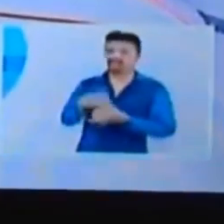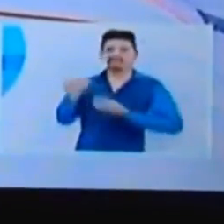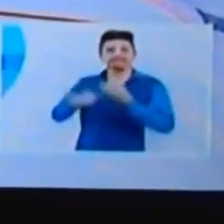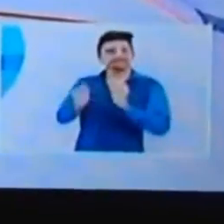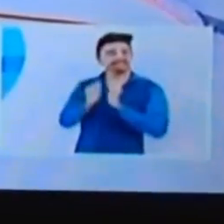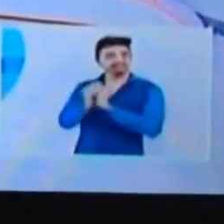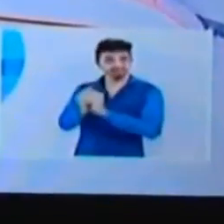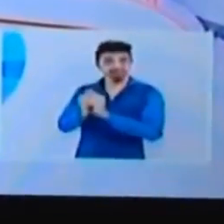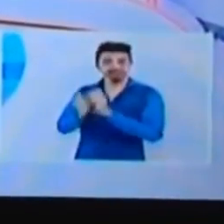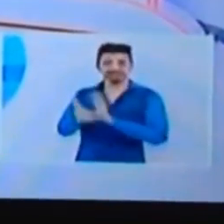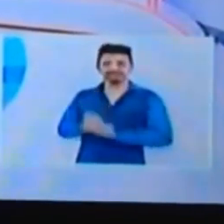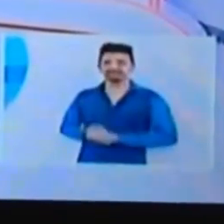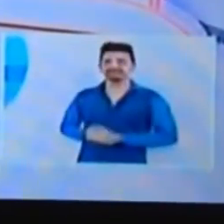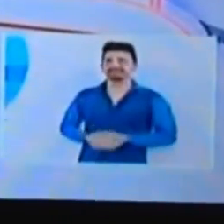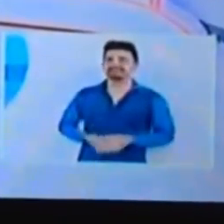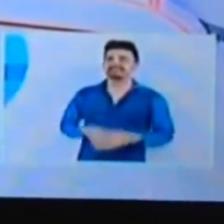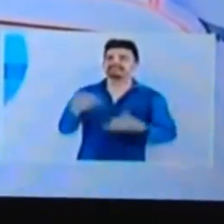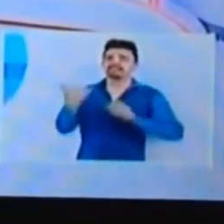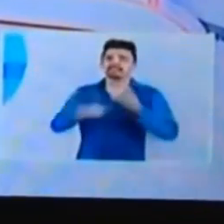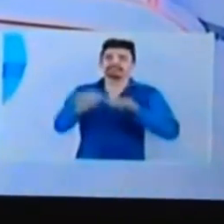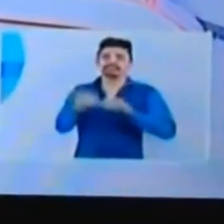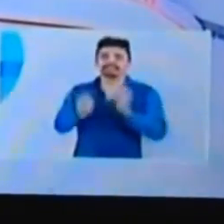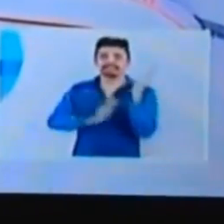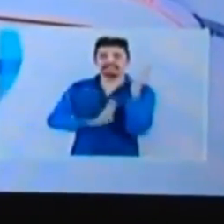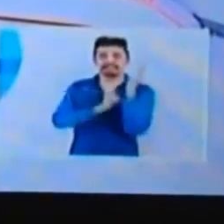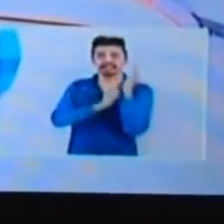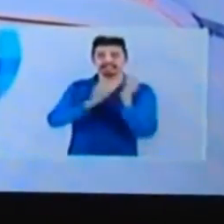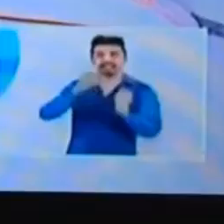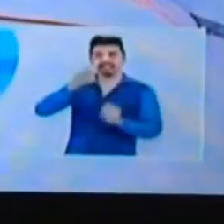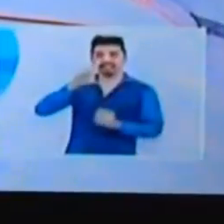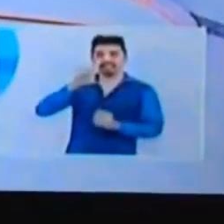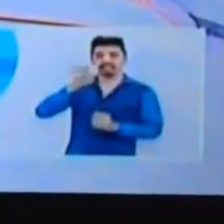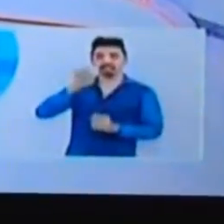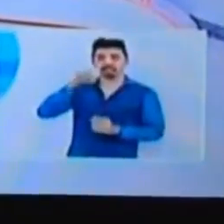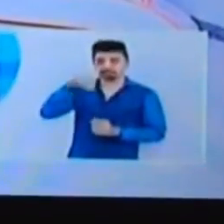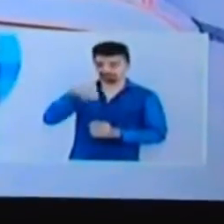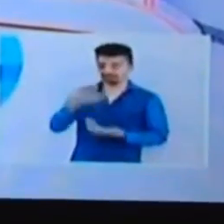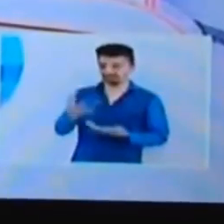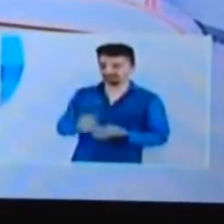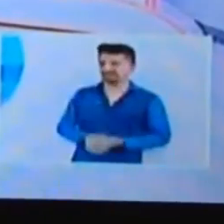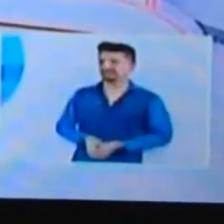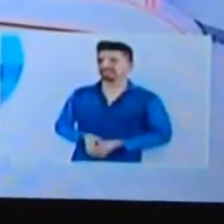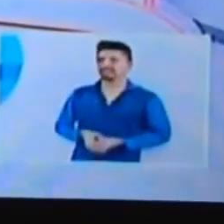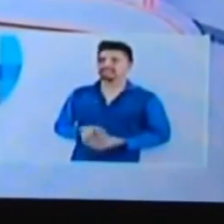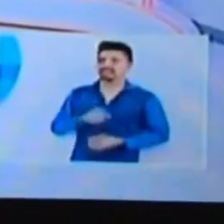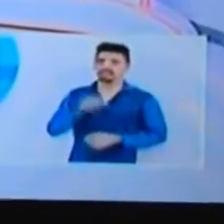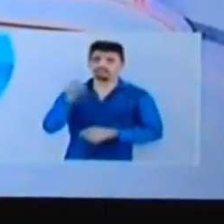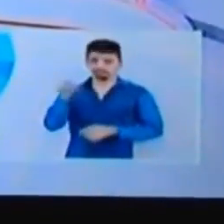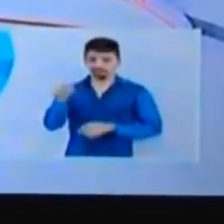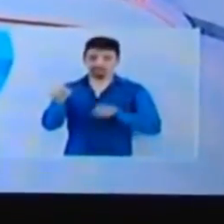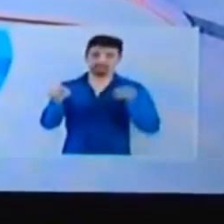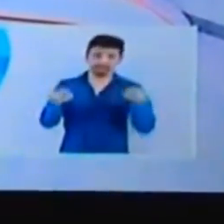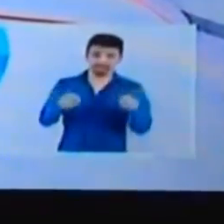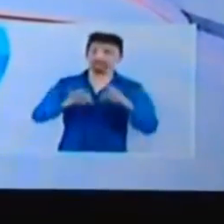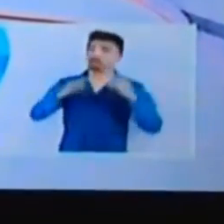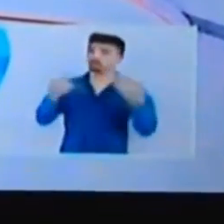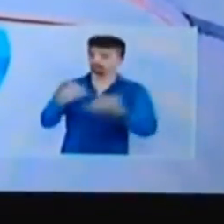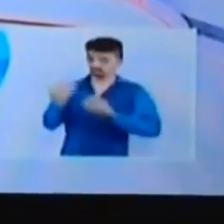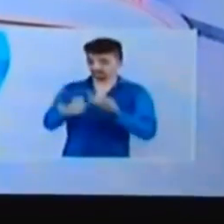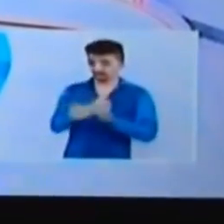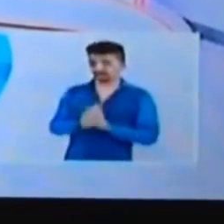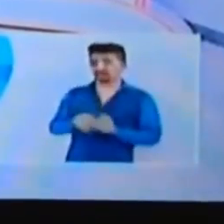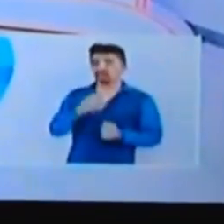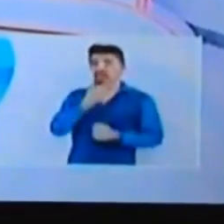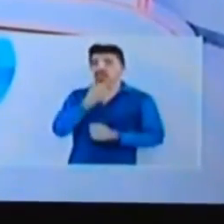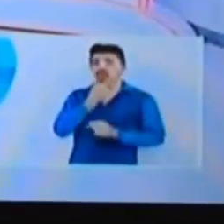com a gente na prova da lagarta Elton. Eu, você, o Kaique e a família dele. Vamos brincar. O Kaique acha que